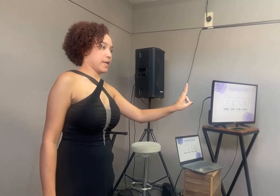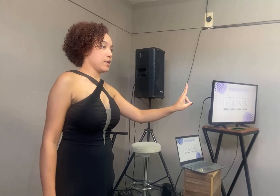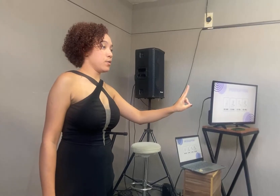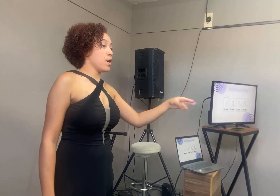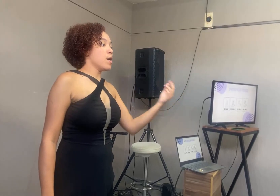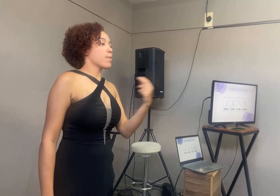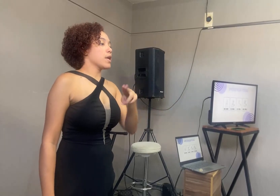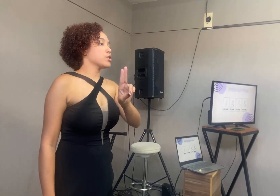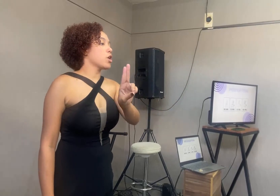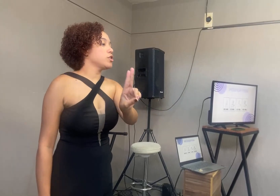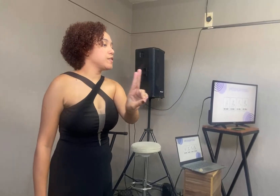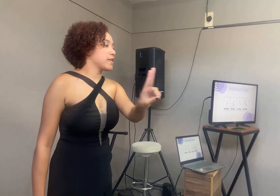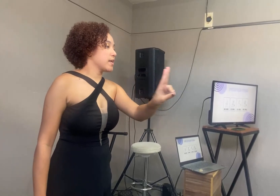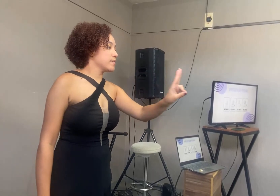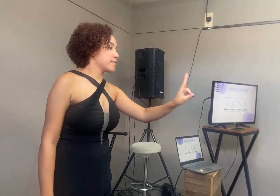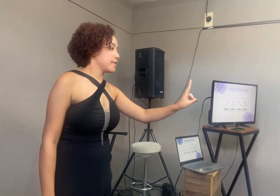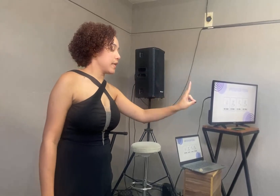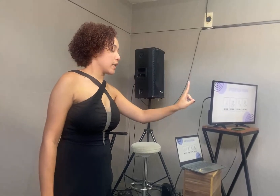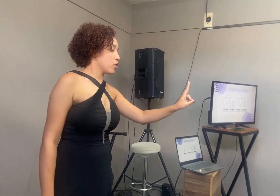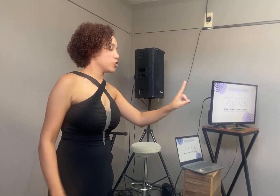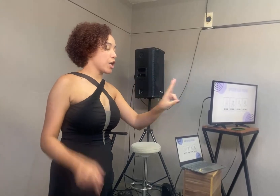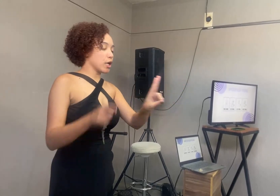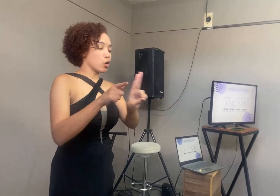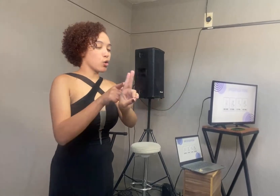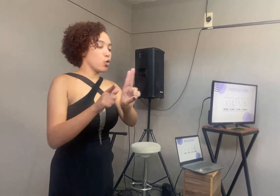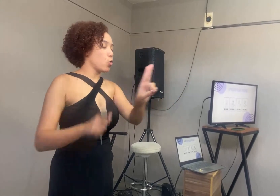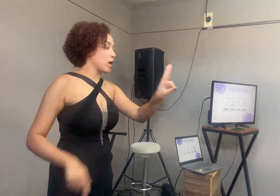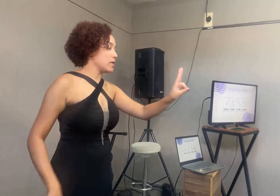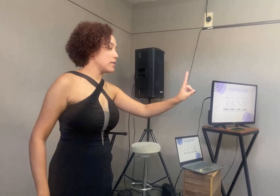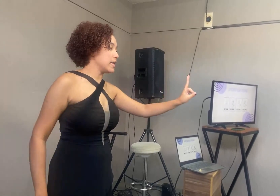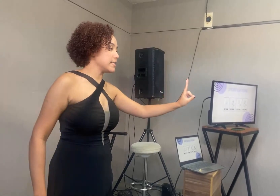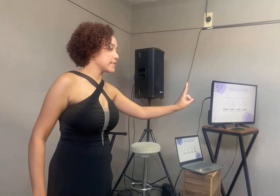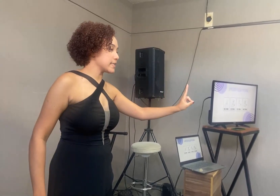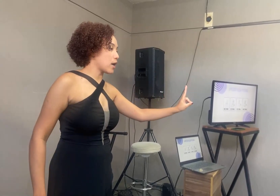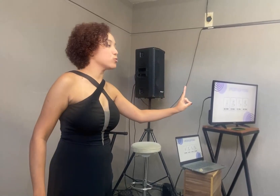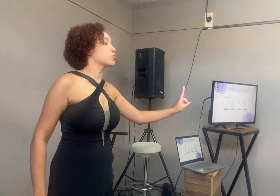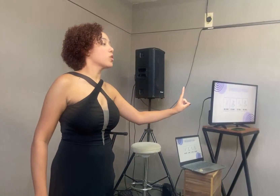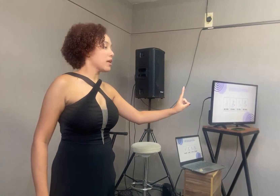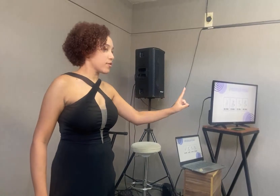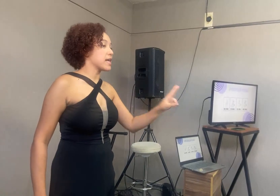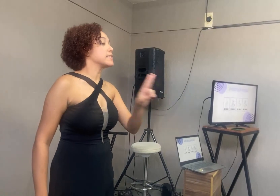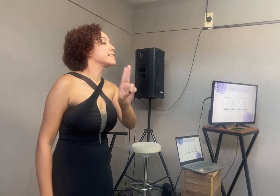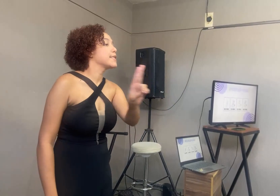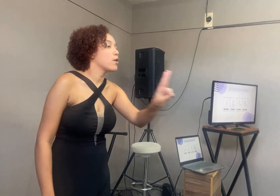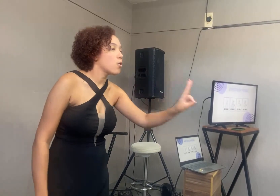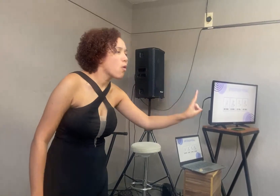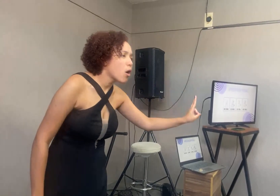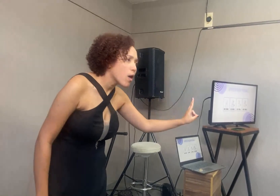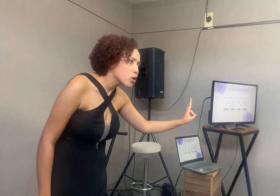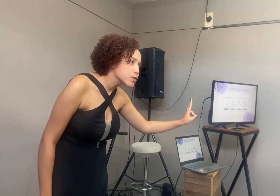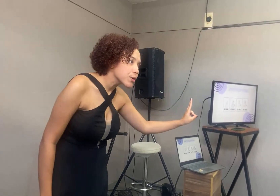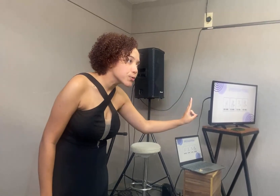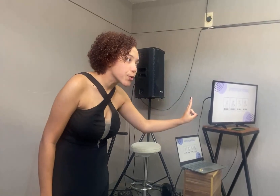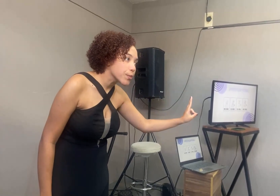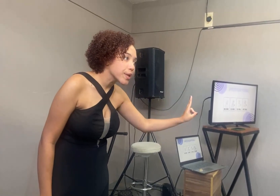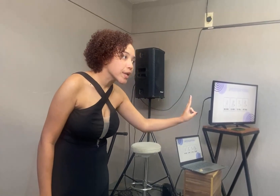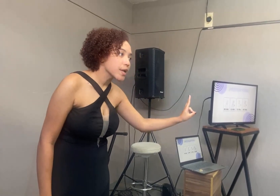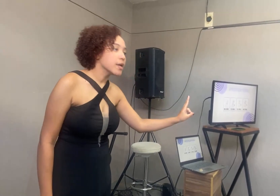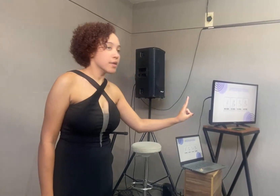Certo? Porque só dizer assim, eu já incluo nesse sinal toda a frase. Qual é o seu nome?